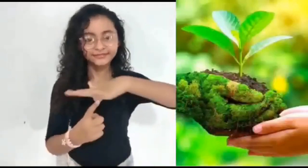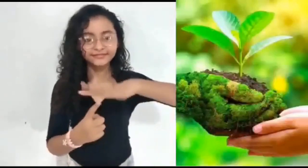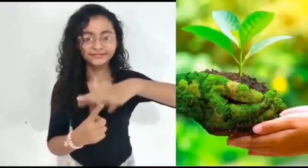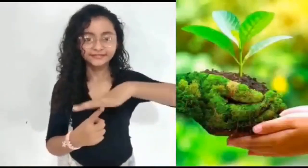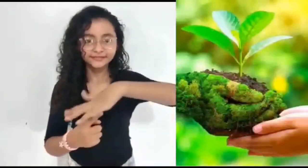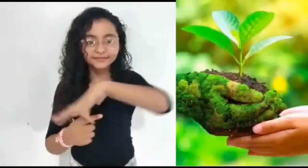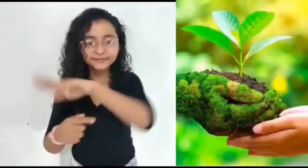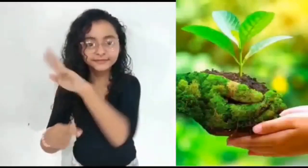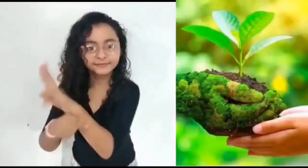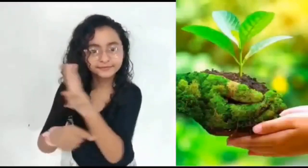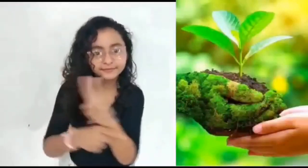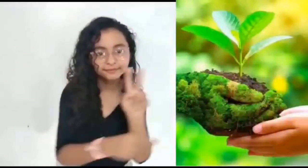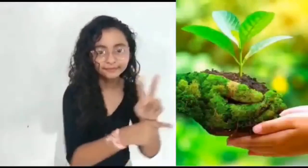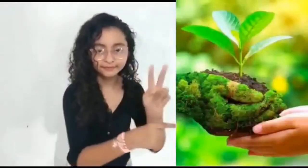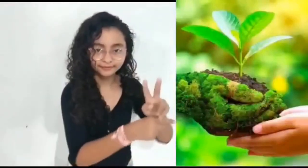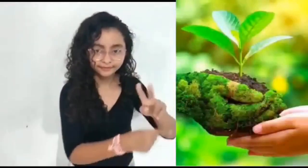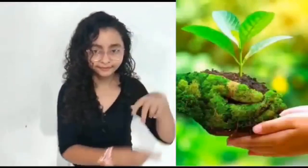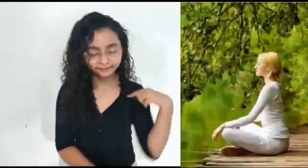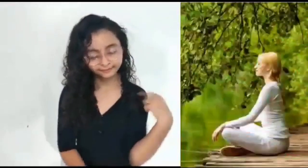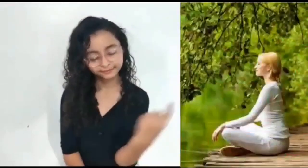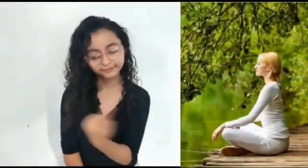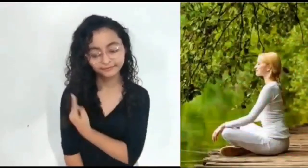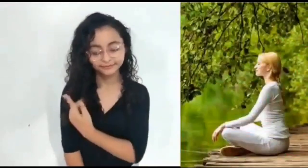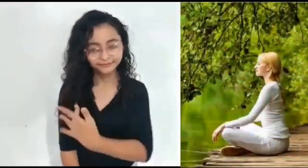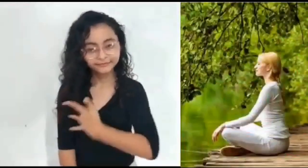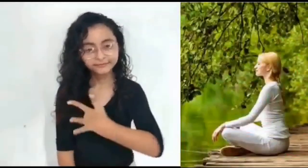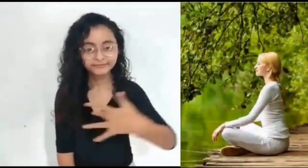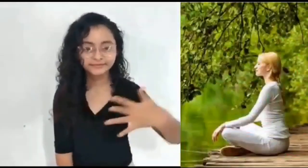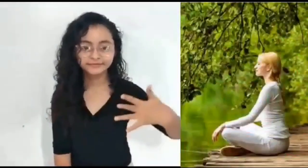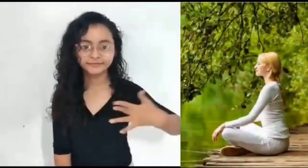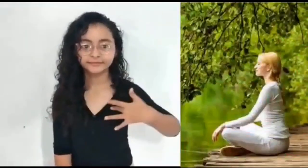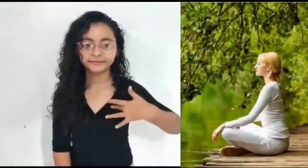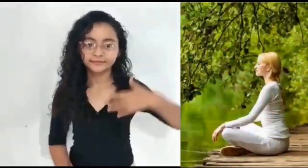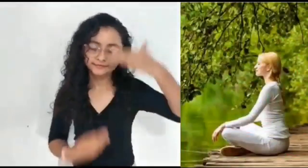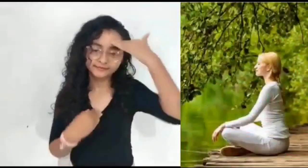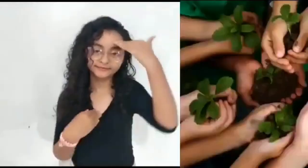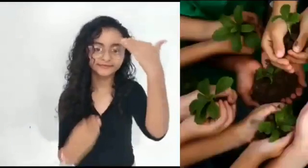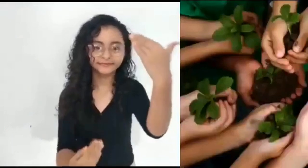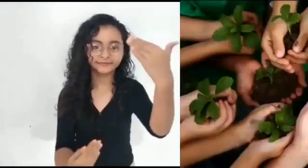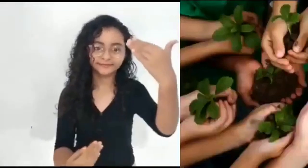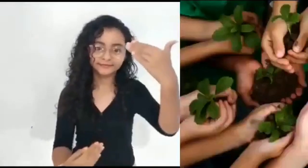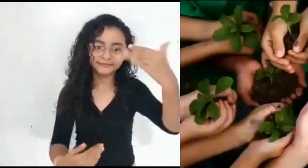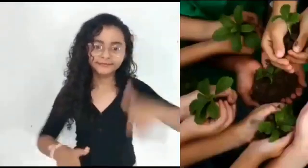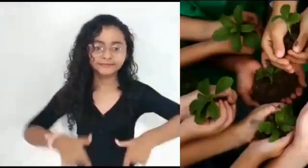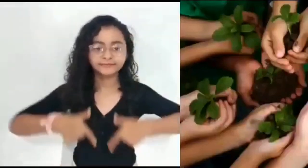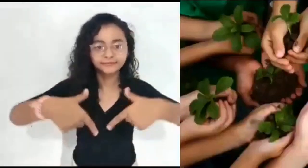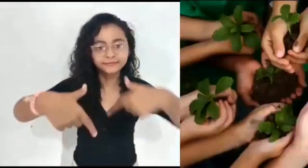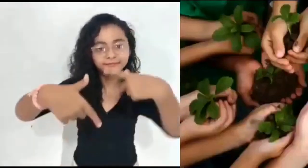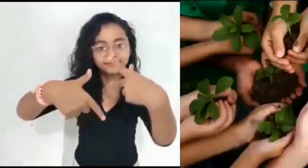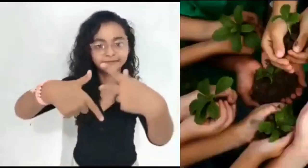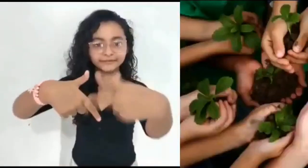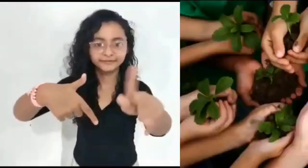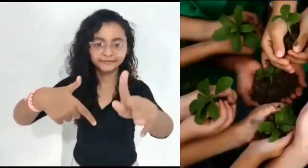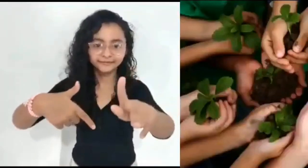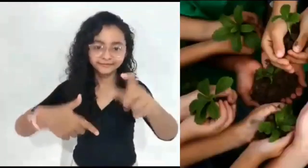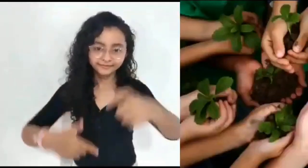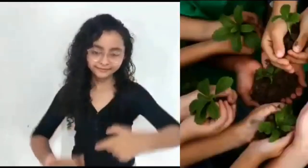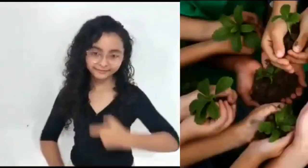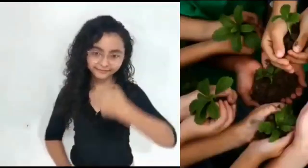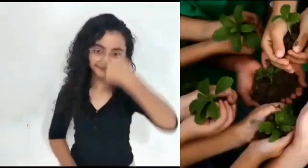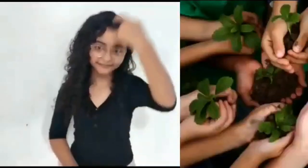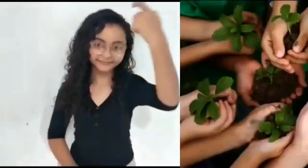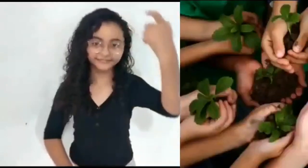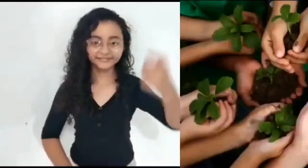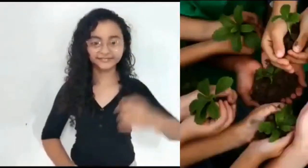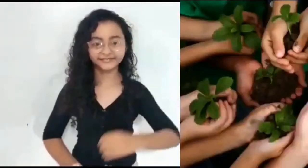Preserve a natureza e o meio ambiente, e a nossa saúde agradece sua ação